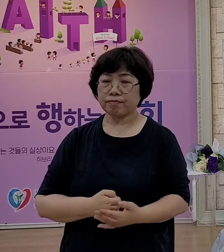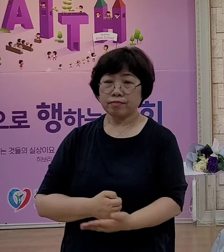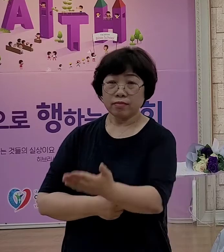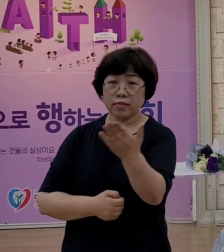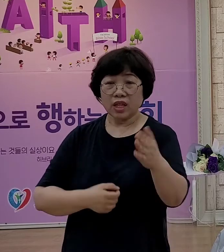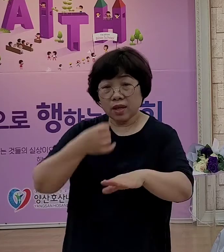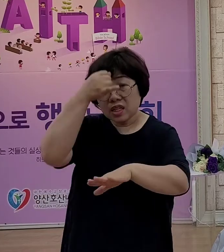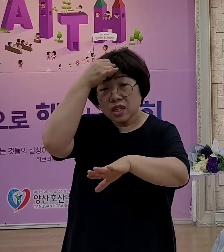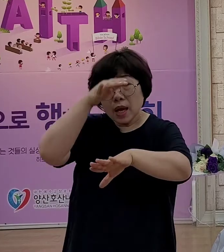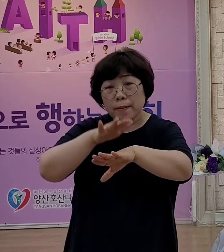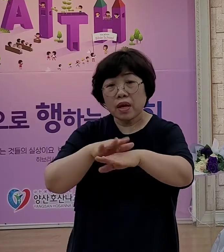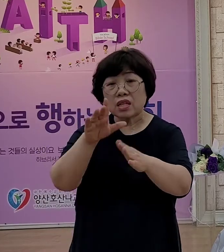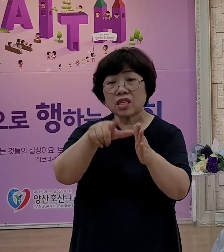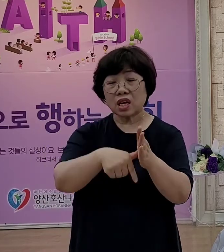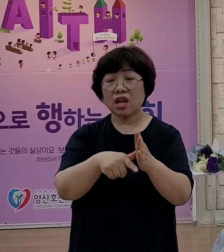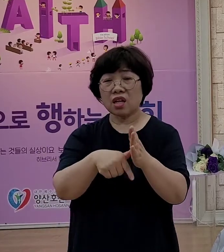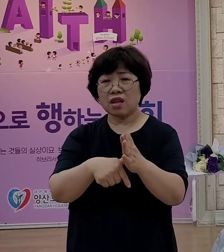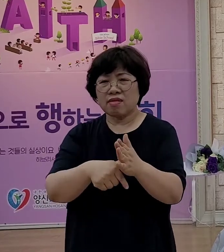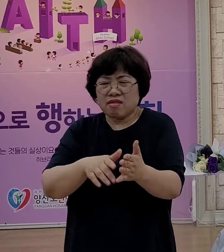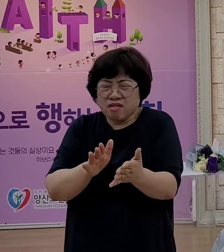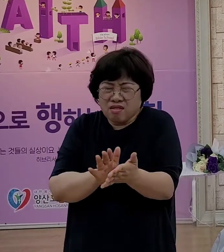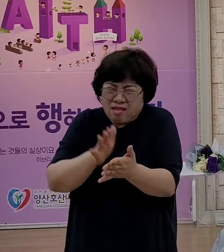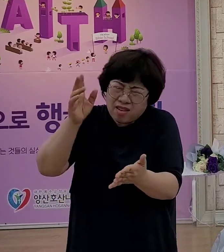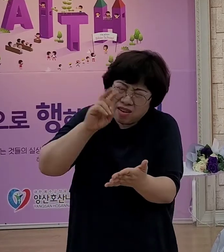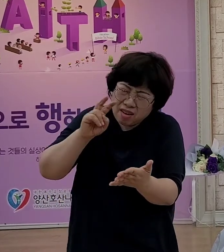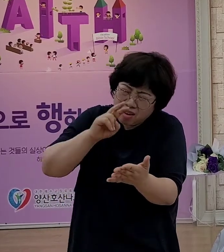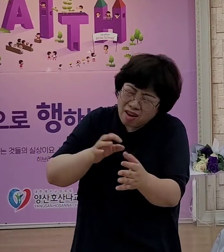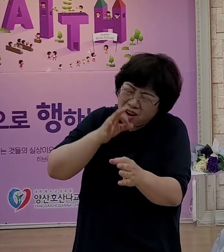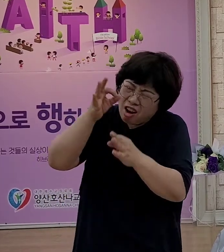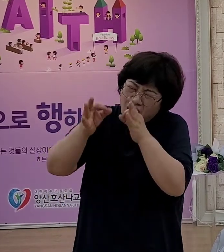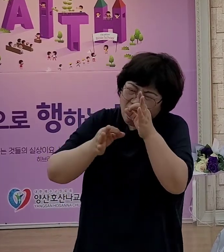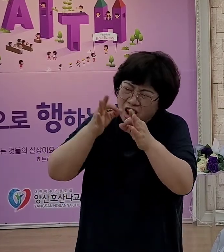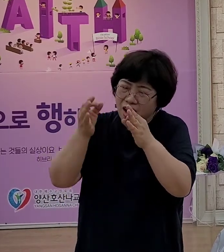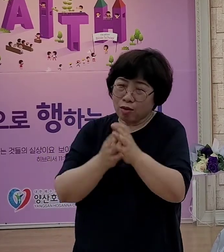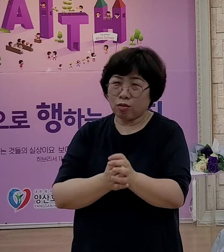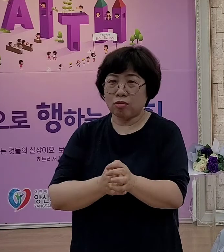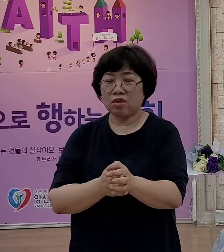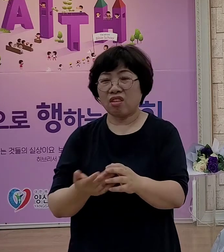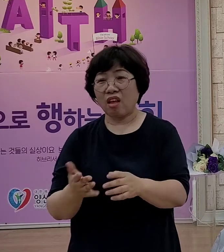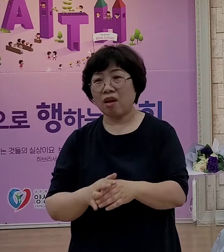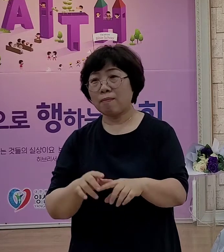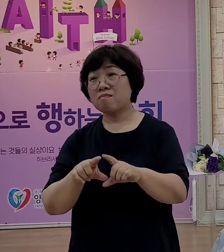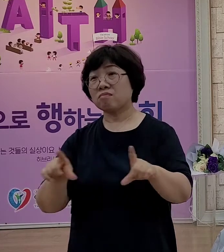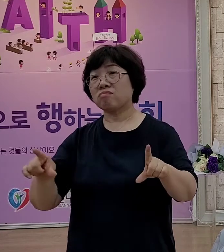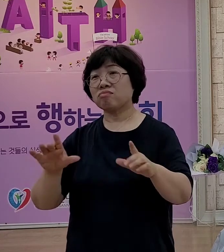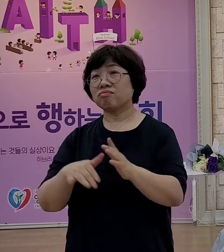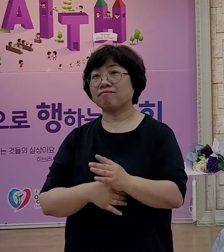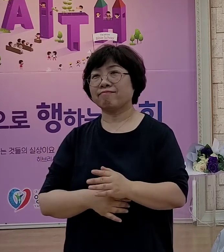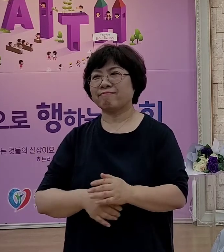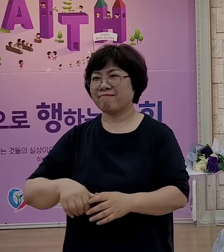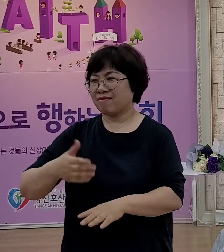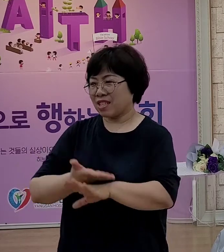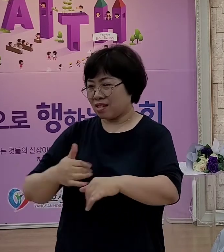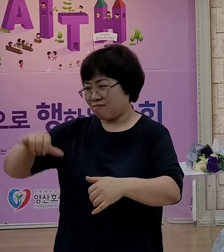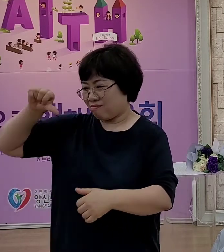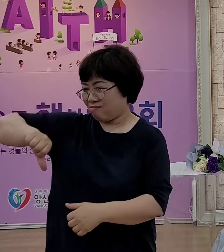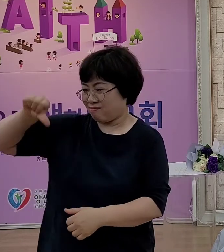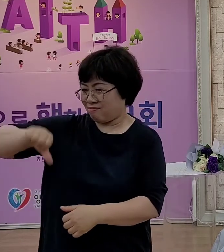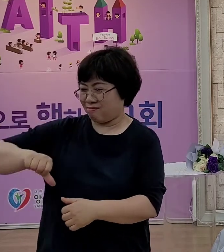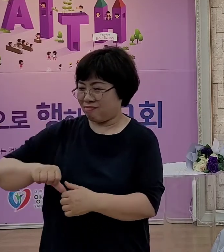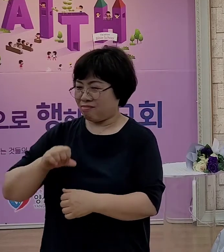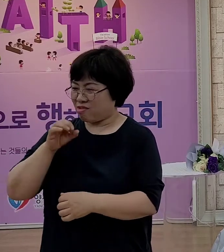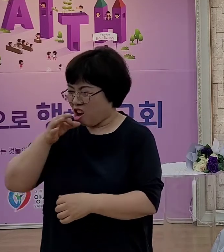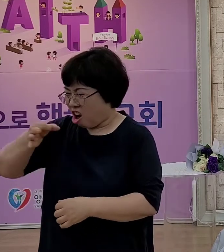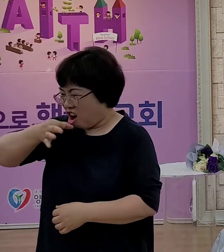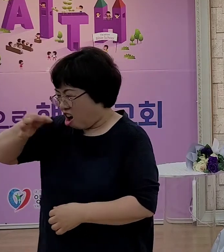여러분, 예배 시간에 뜨겁게 찬양하면서 평소에는 다른 사람을 해치는